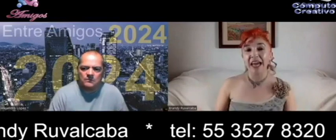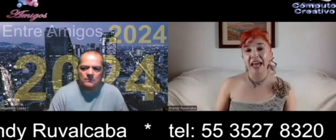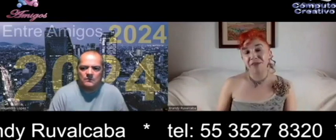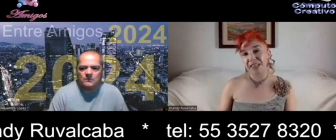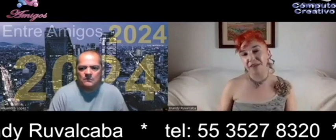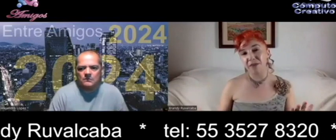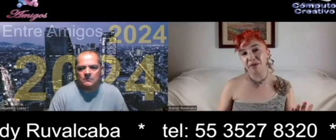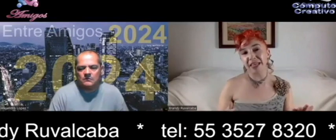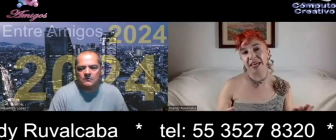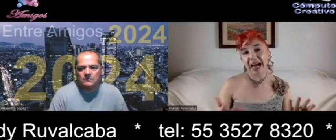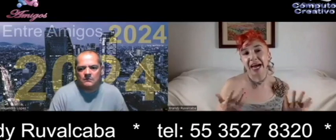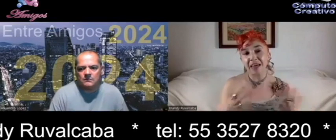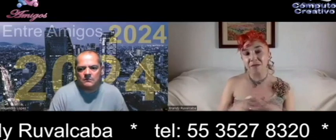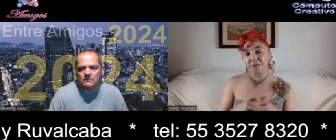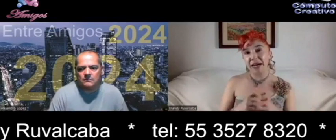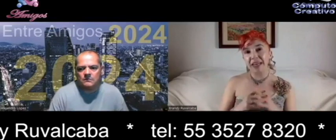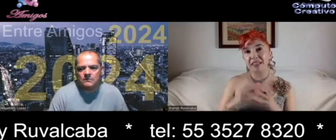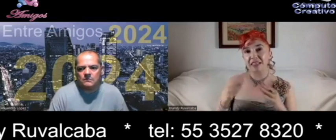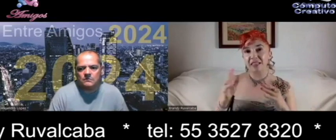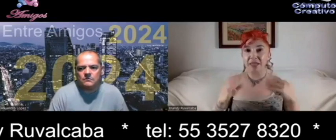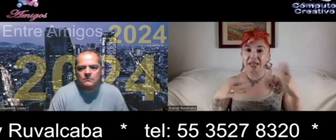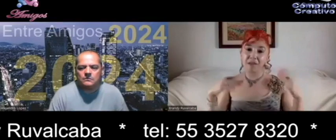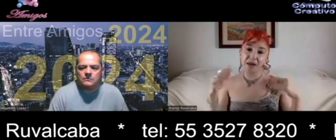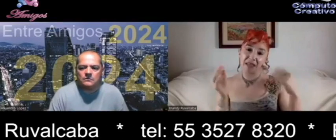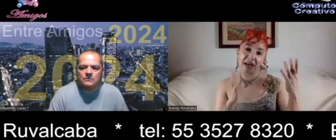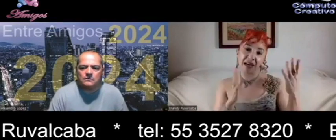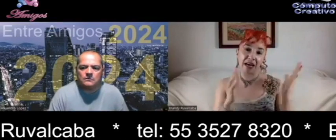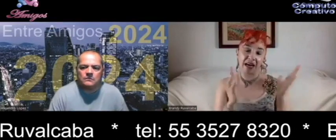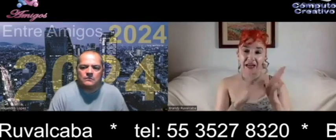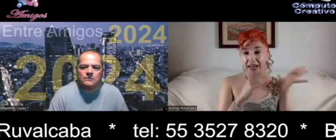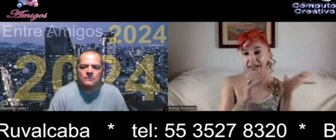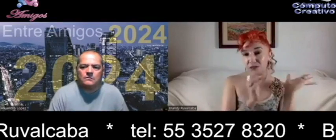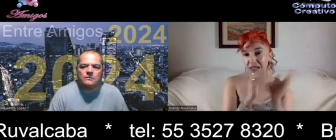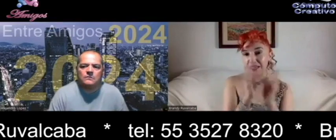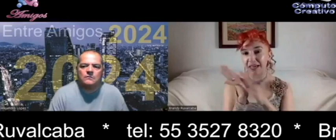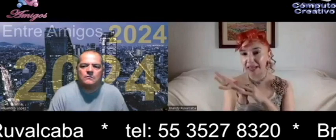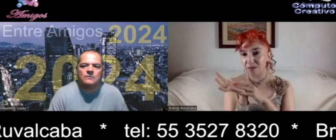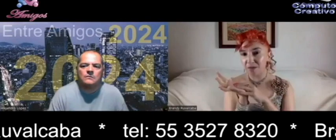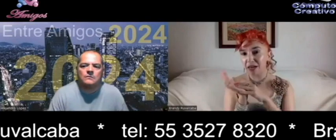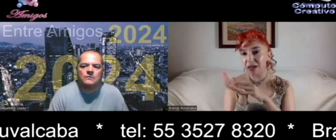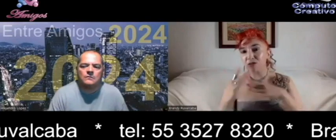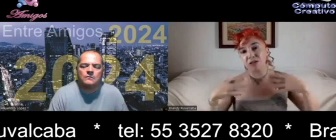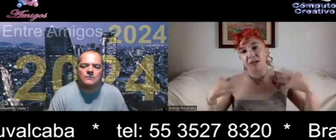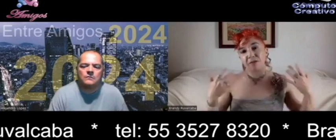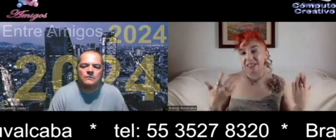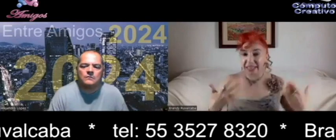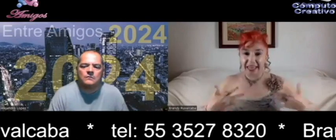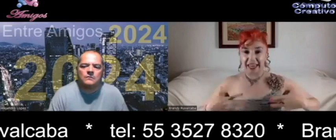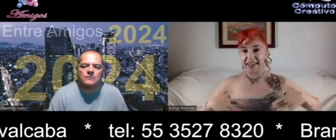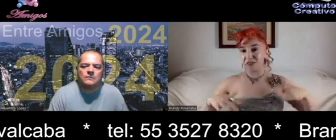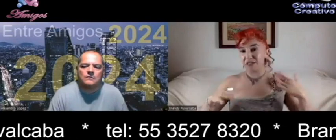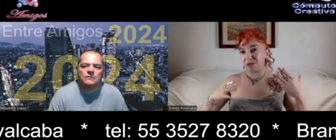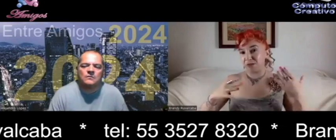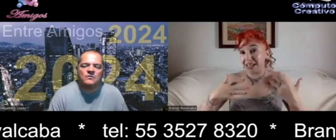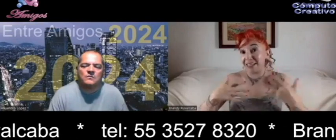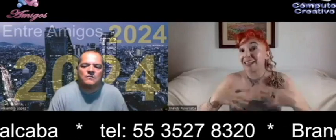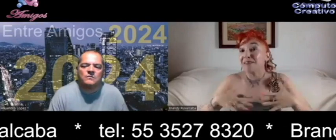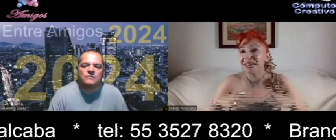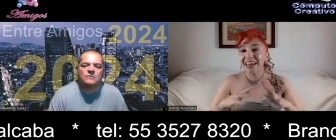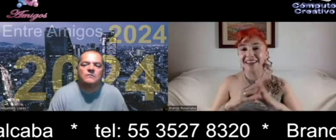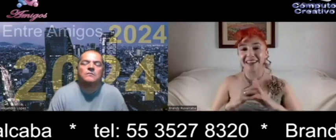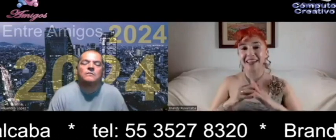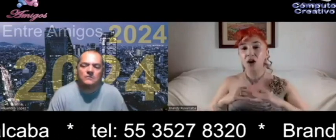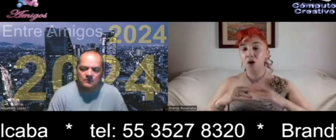música. Efectivamente, hay bailes que se manejan más la gestualidad de las manos, otra más de, no sé, como la danza